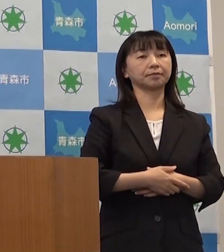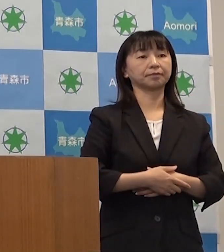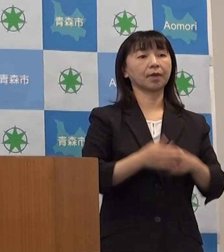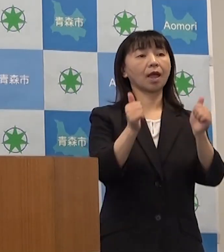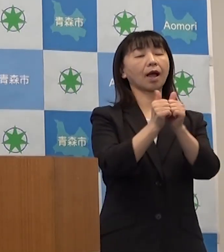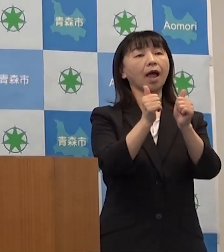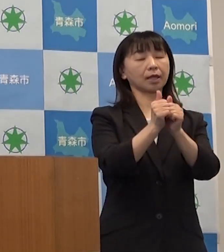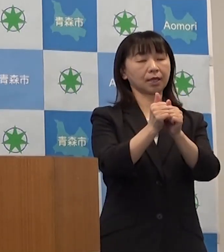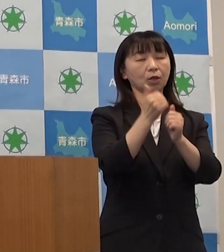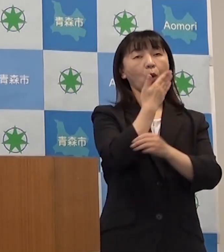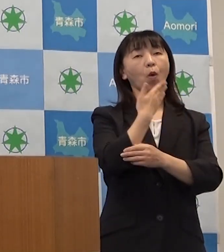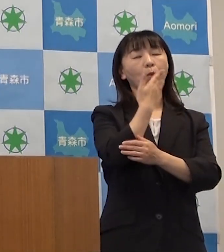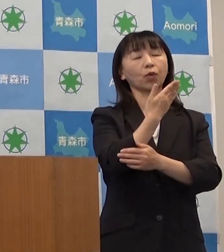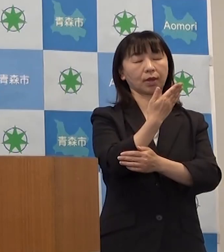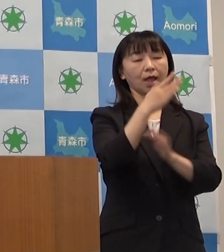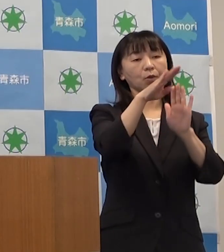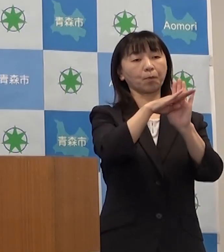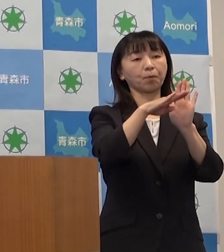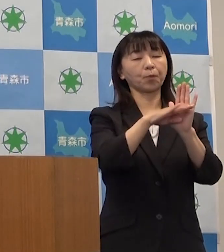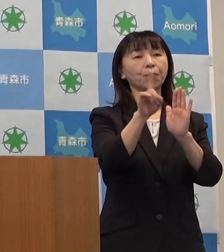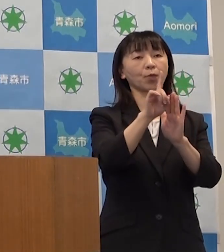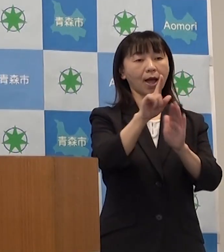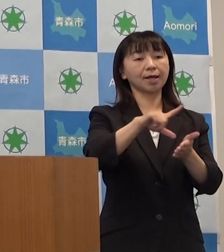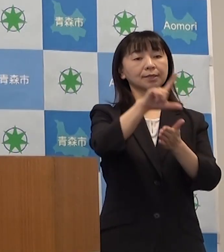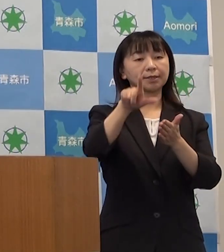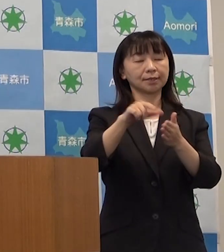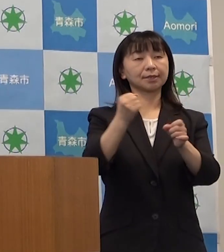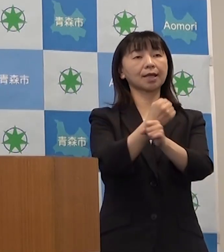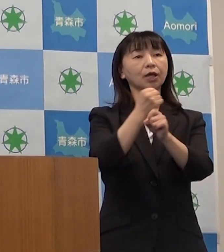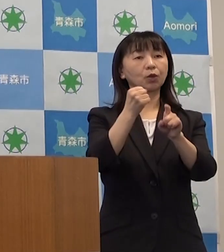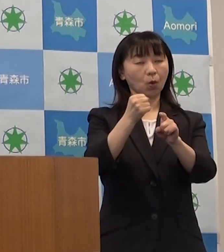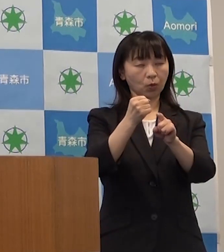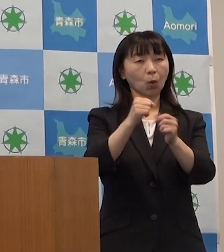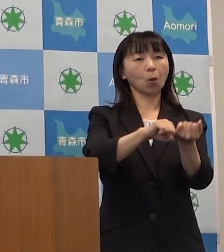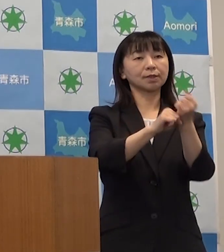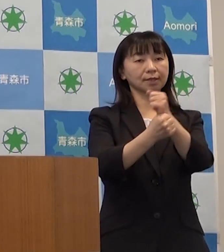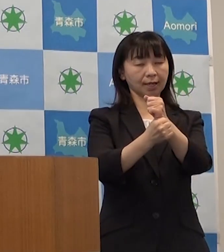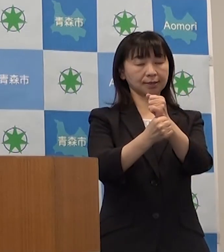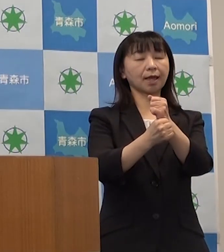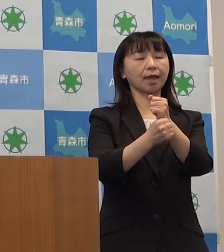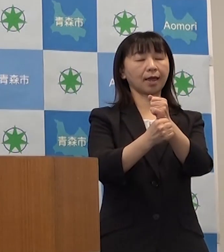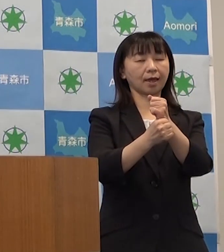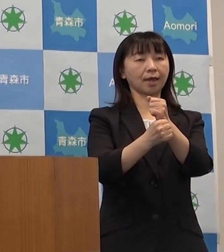会議の主な検討項目は地域産業の再生戦略、